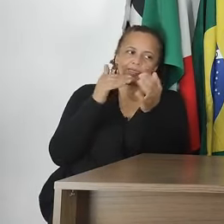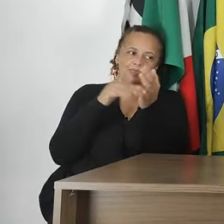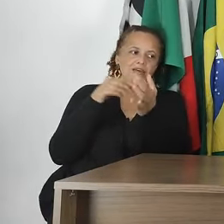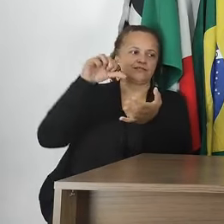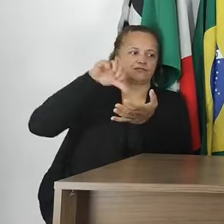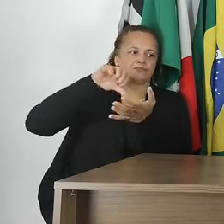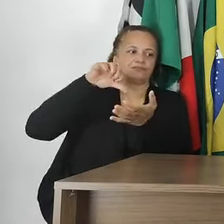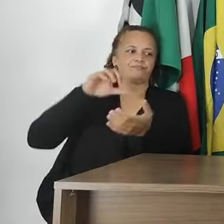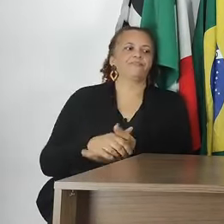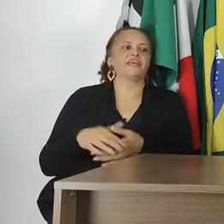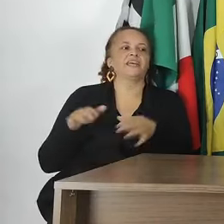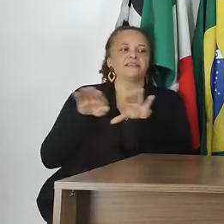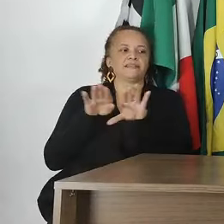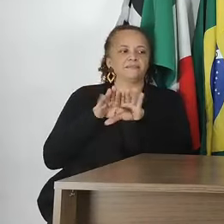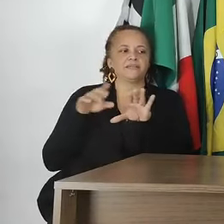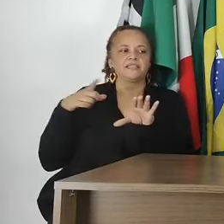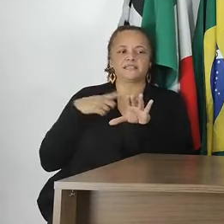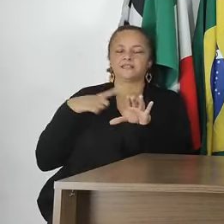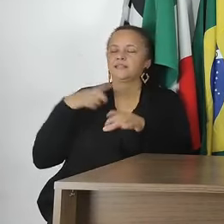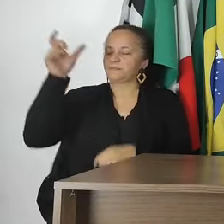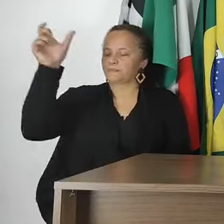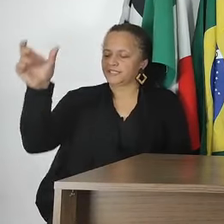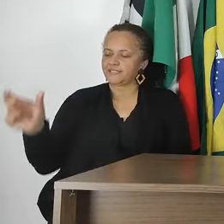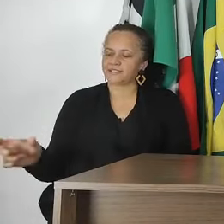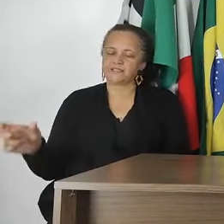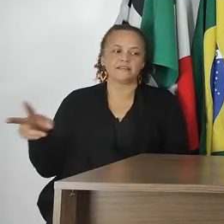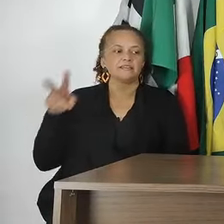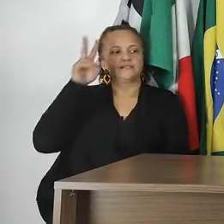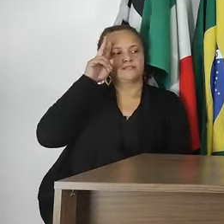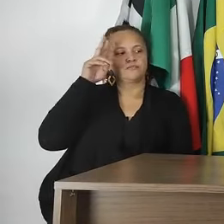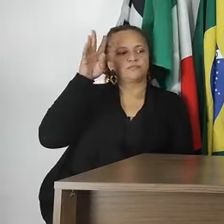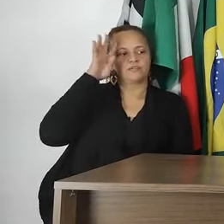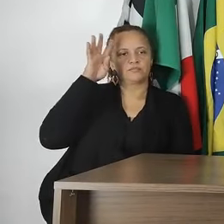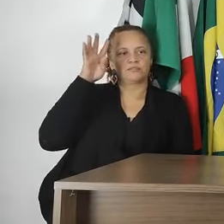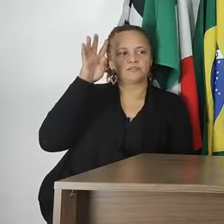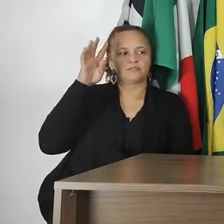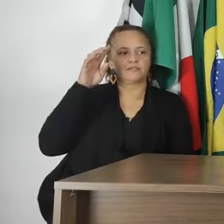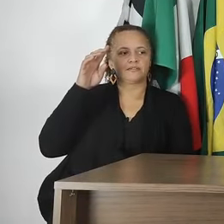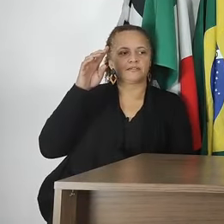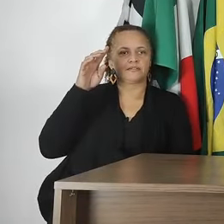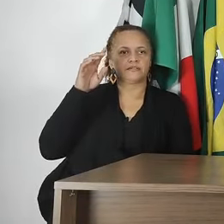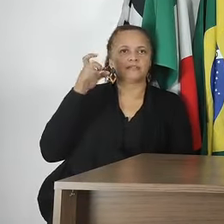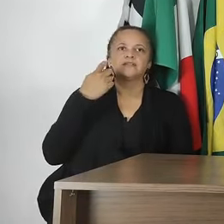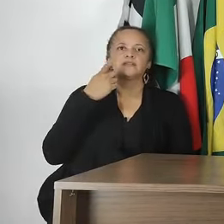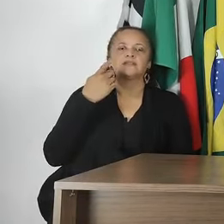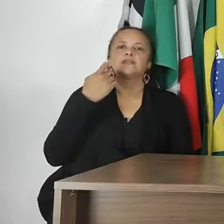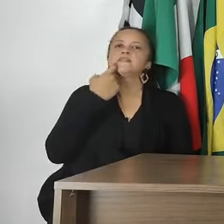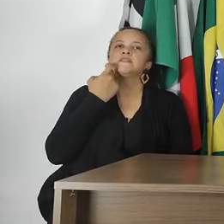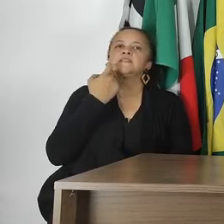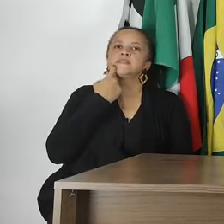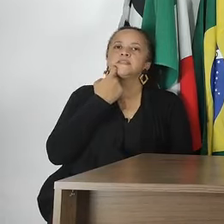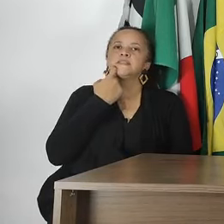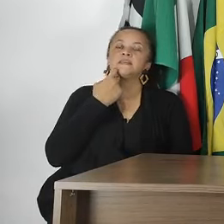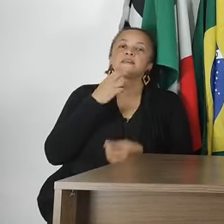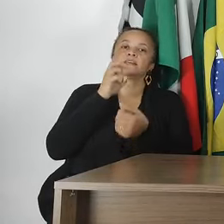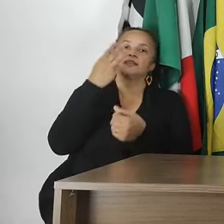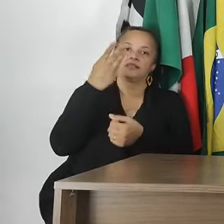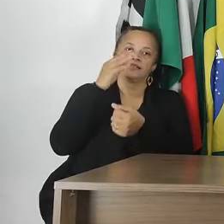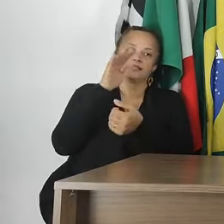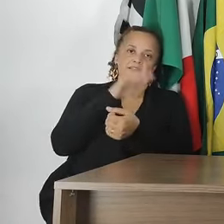intercessão presencial. Segunda, quarta e sexta, às 15 horas. A irmã Lourdes e a irmã Cleusa estão